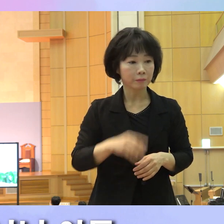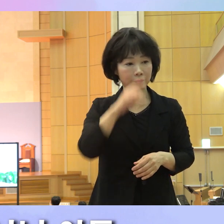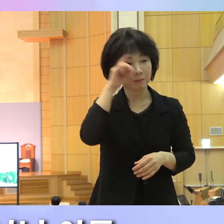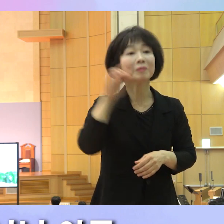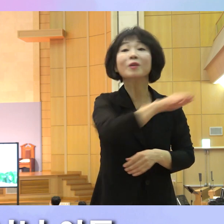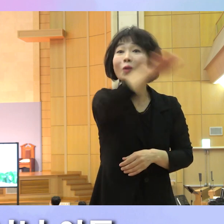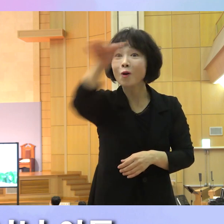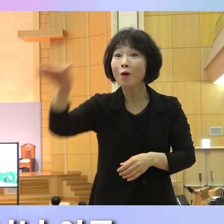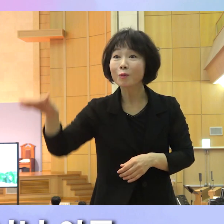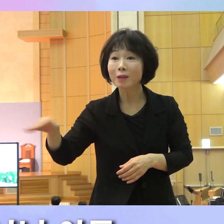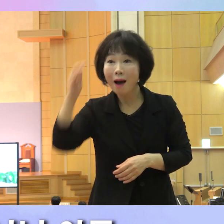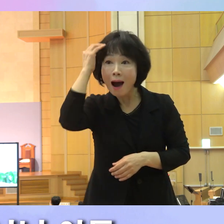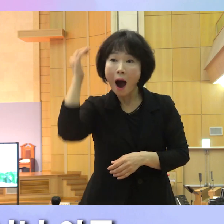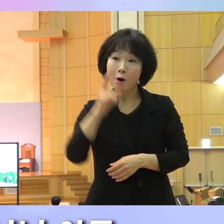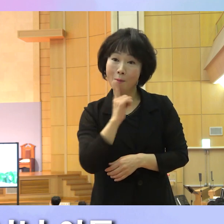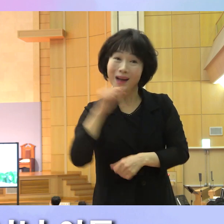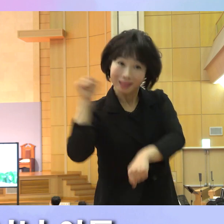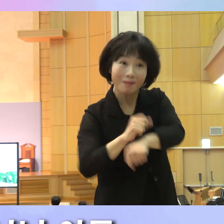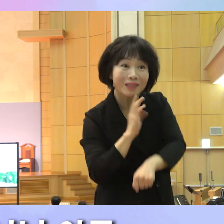한국말은 너무 잘해요.